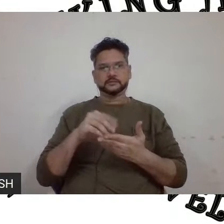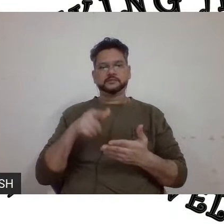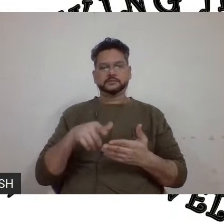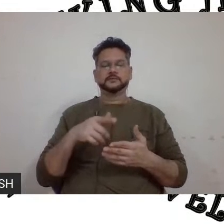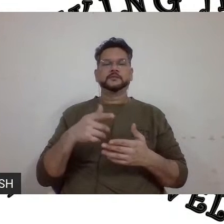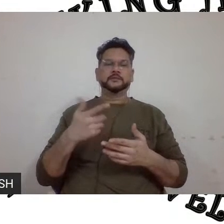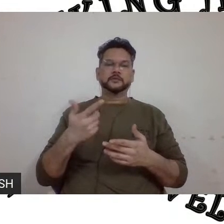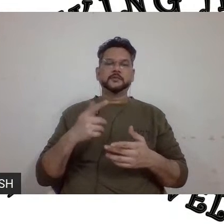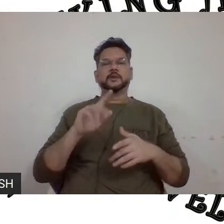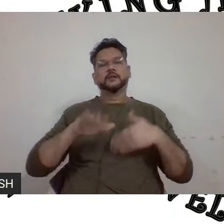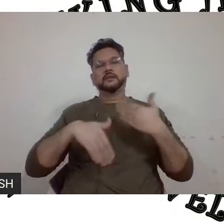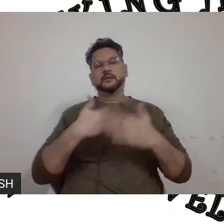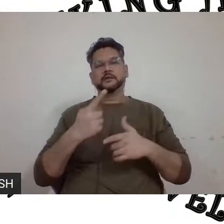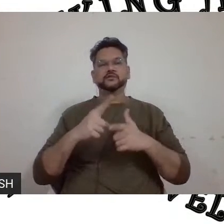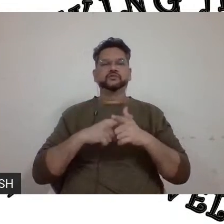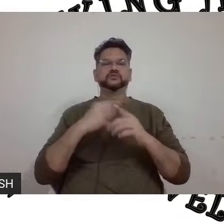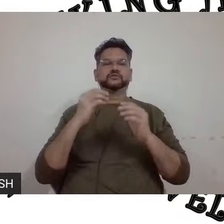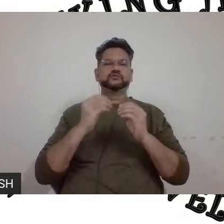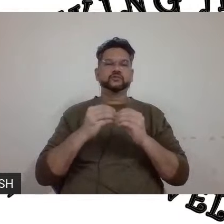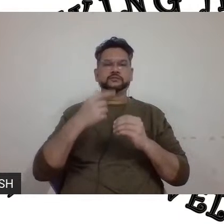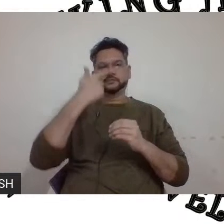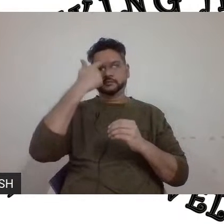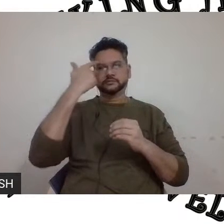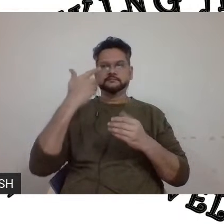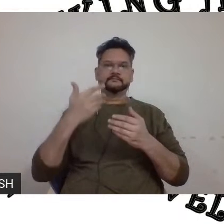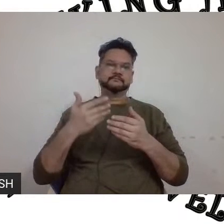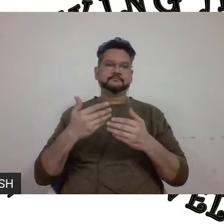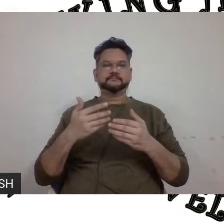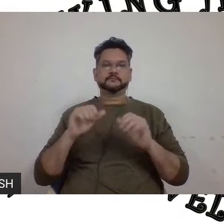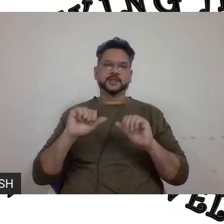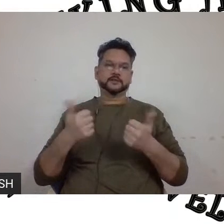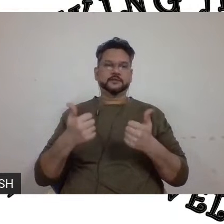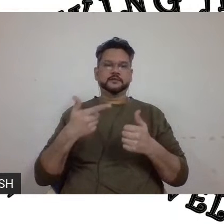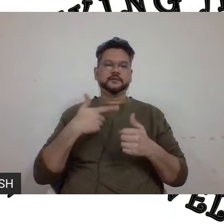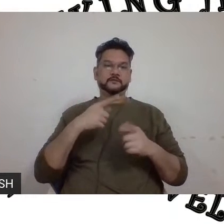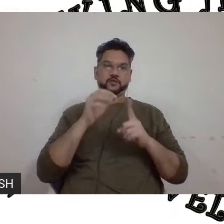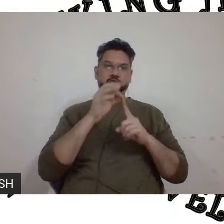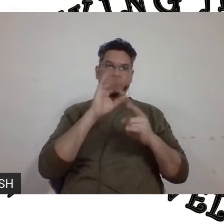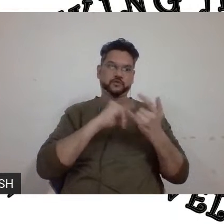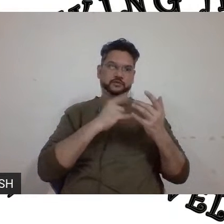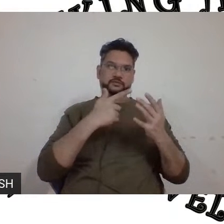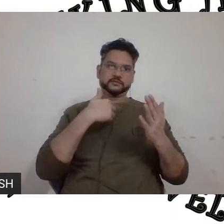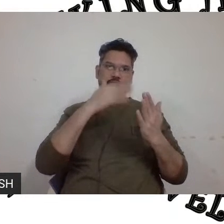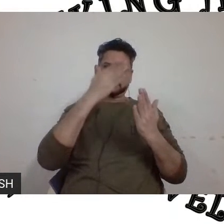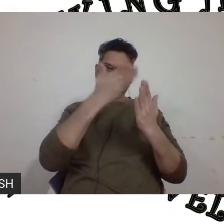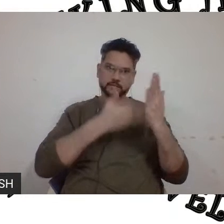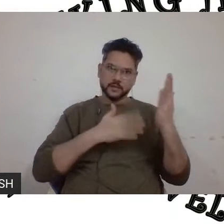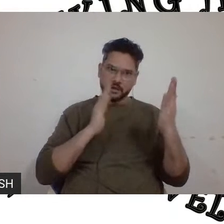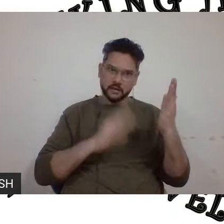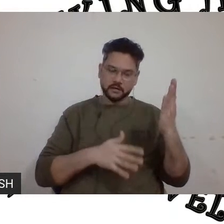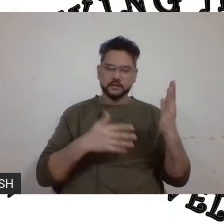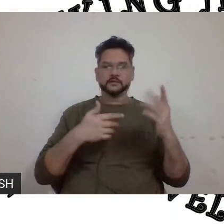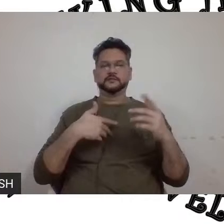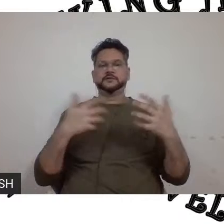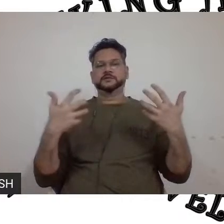बढ़ेगी, क्योंकि पोस्ट भी बढ़ी हैं और हमारे पर्सन विद डिसेबिलिटी की एबिलिटीज भी बढ़